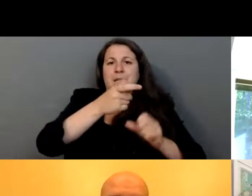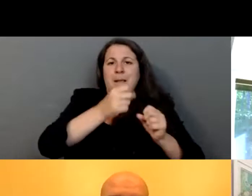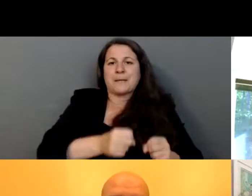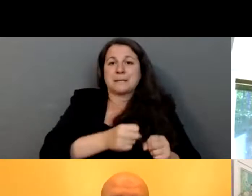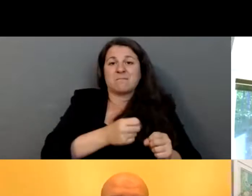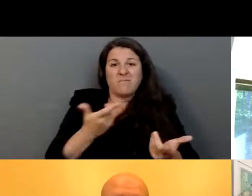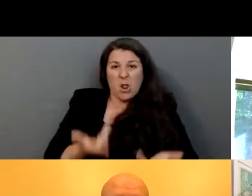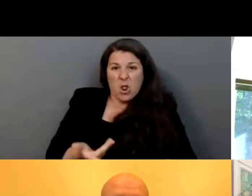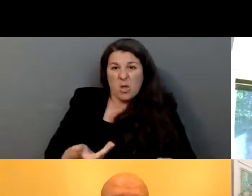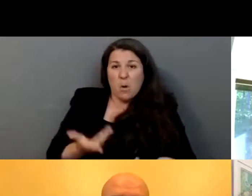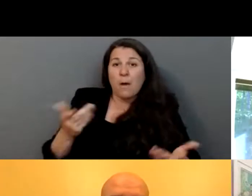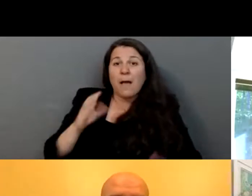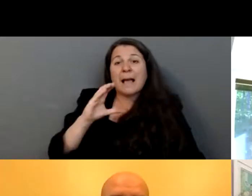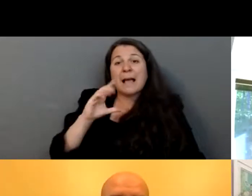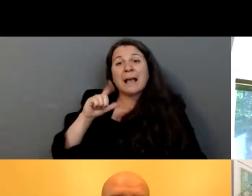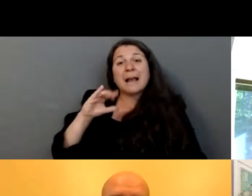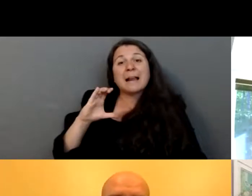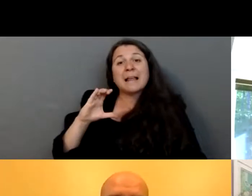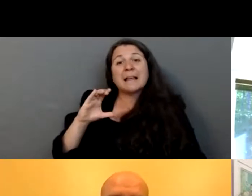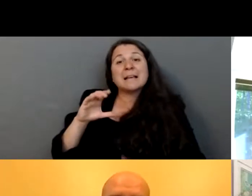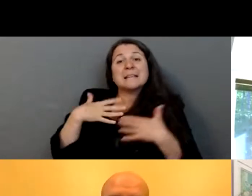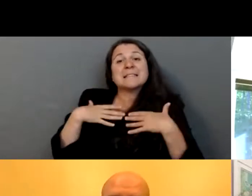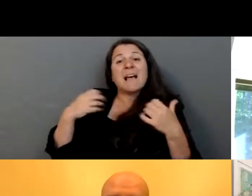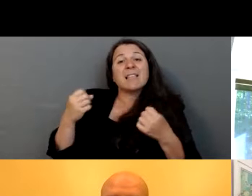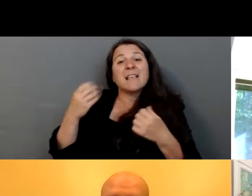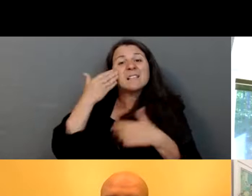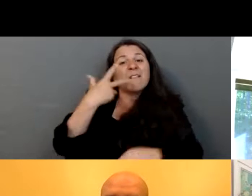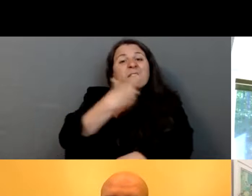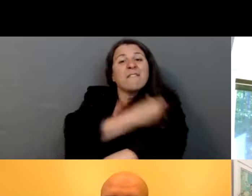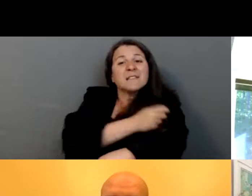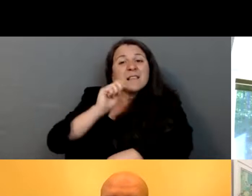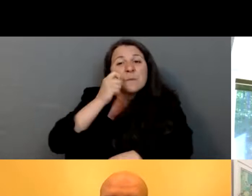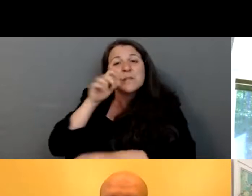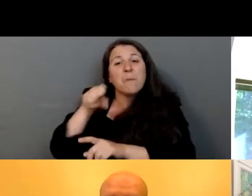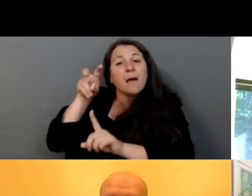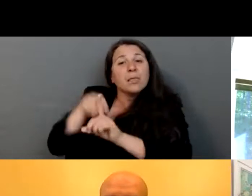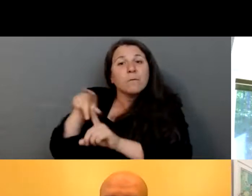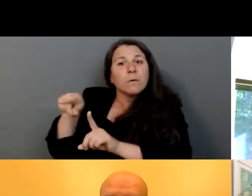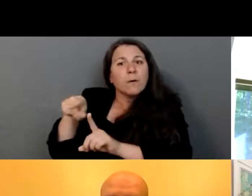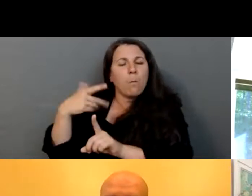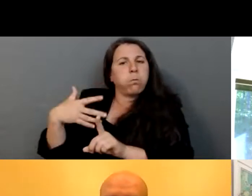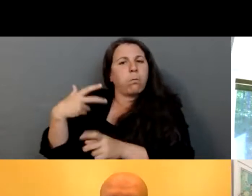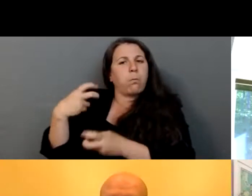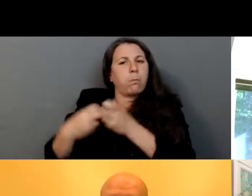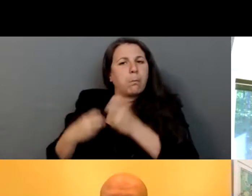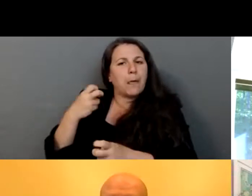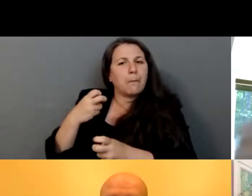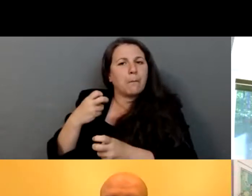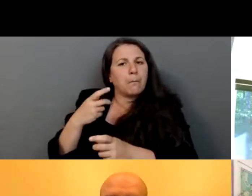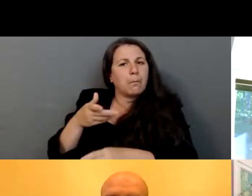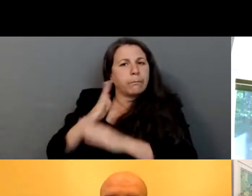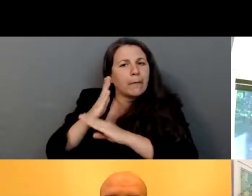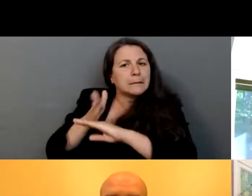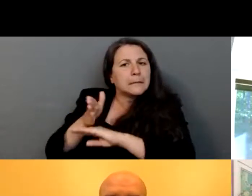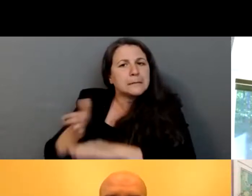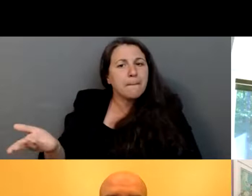peu de médiation de ce problème-là. Mais disons-le que c'est clairement du capacité, tu sais. Peut-être que